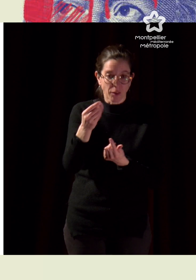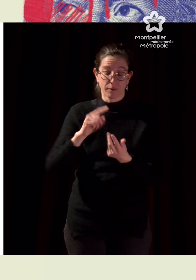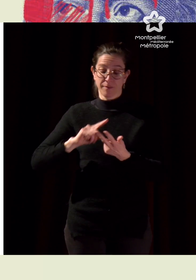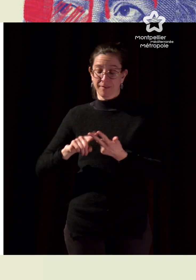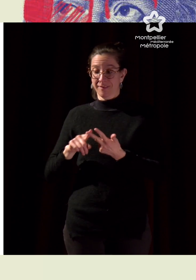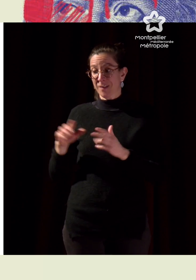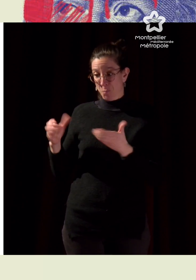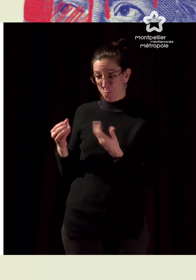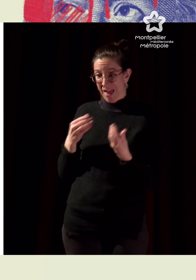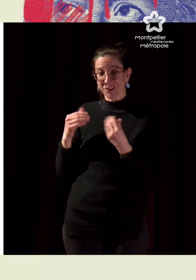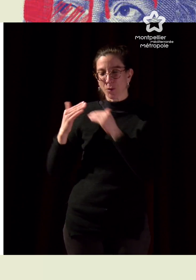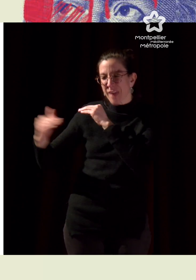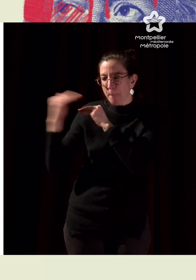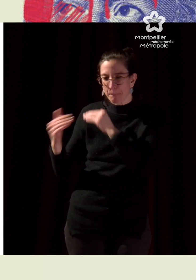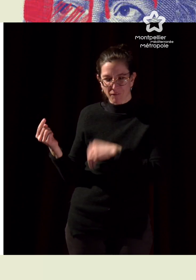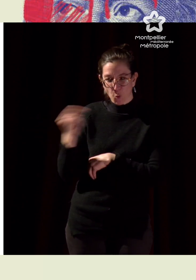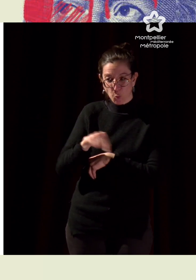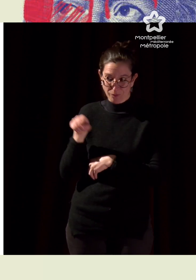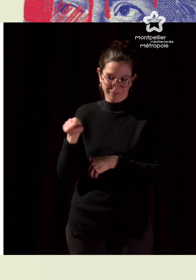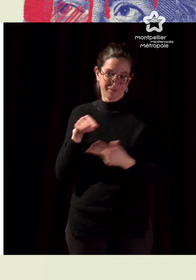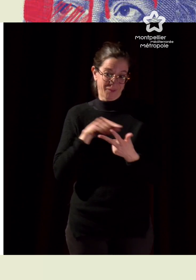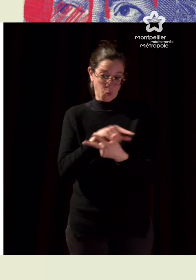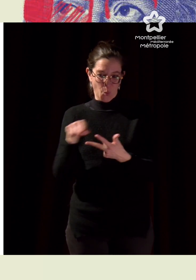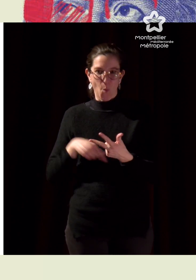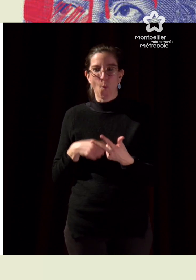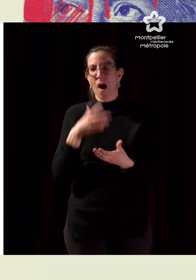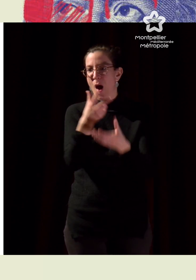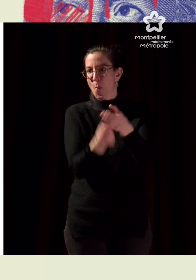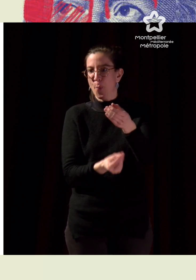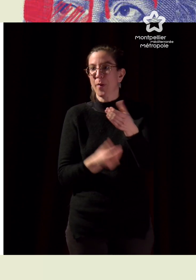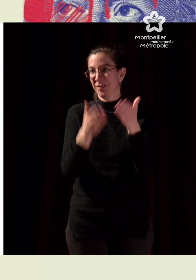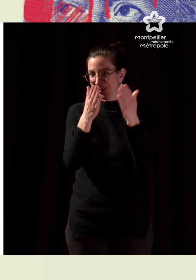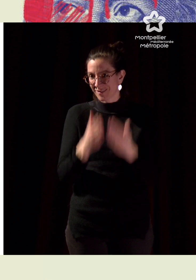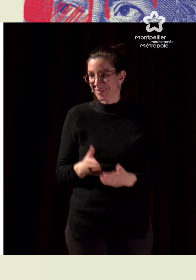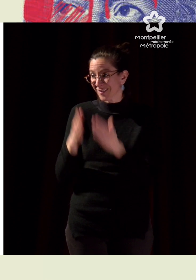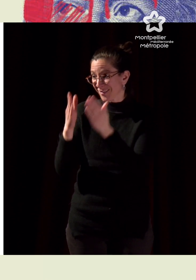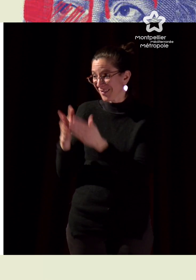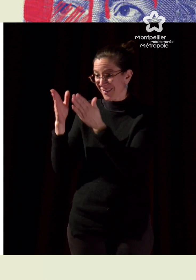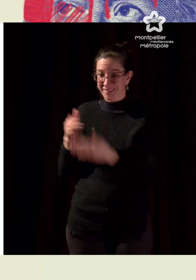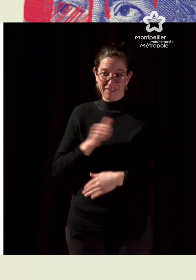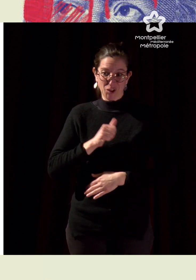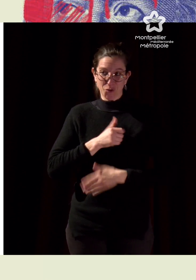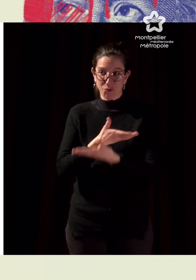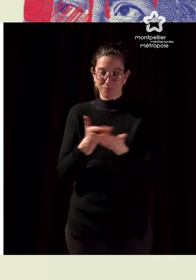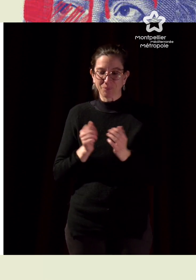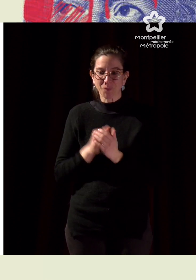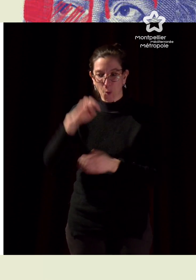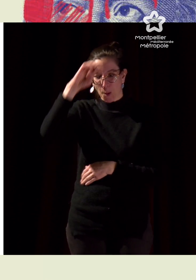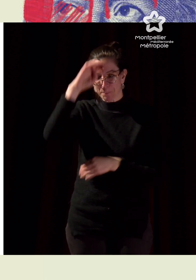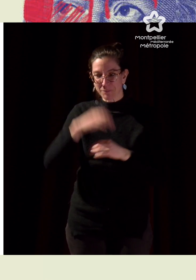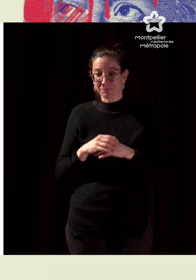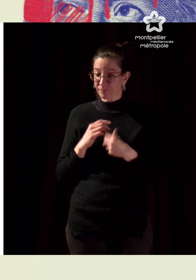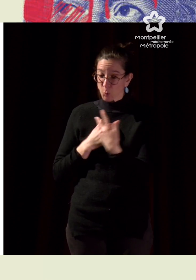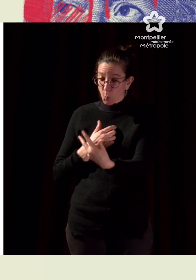steppes. L'Europe génétique est composée de ces mélanges entre ces 3 populations. Donc les